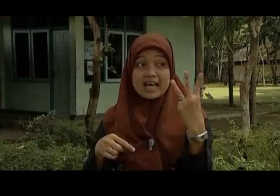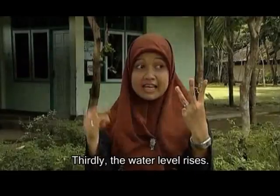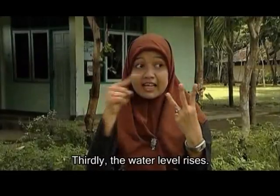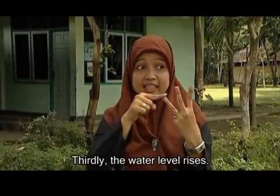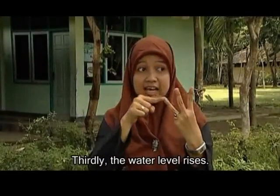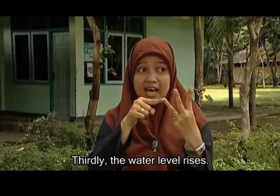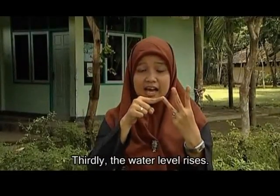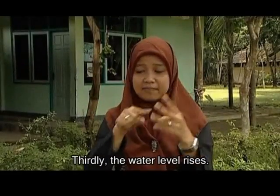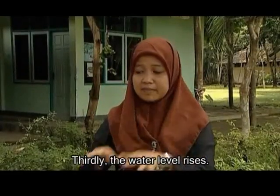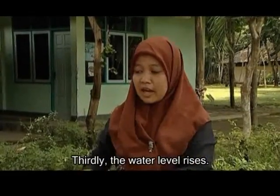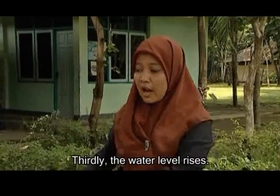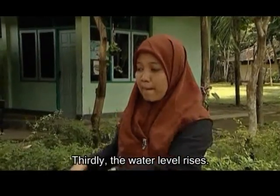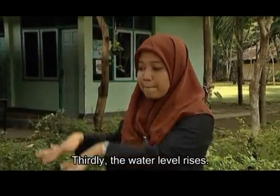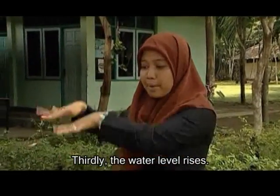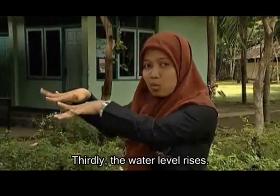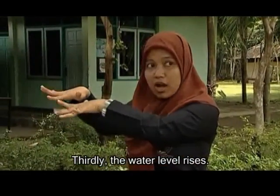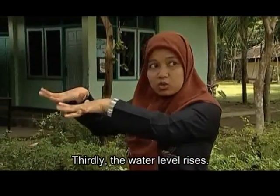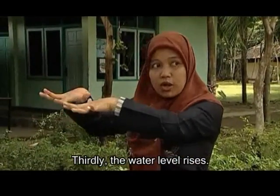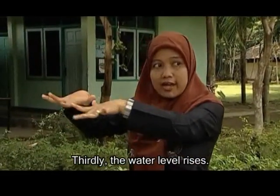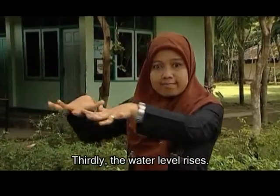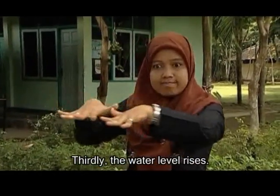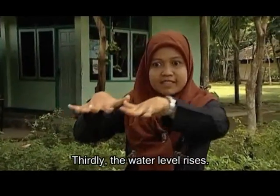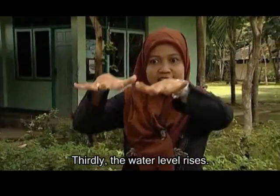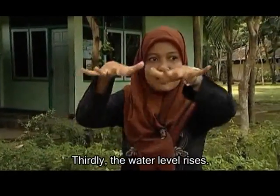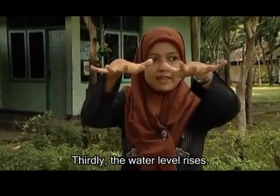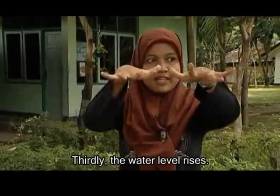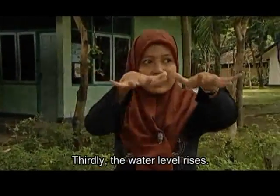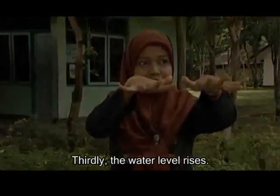Yang ketiga, permukaan sungai menjadi lebih tinggi.